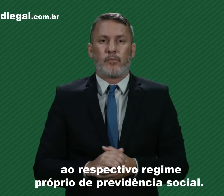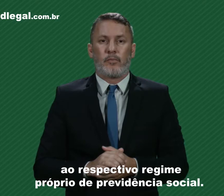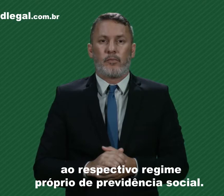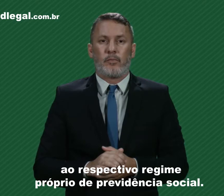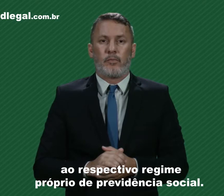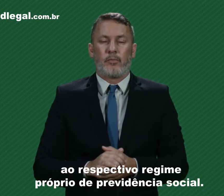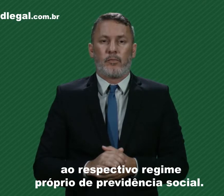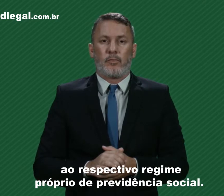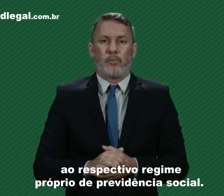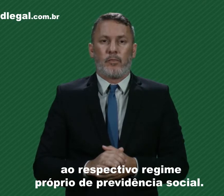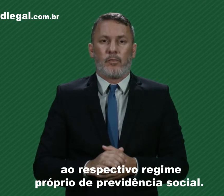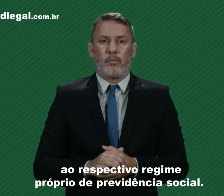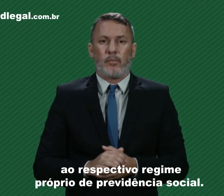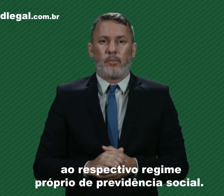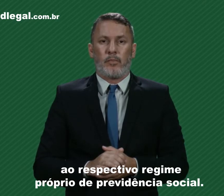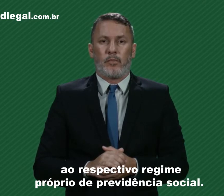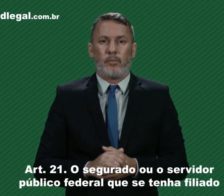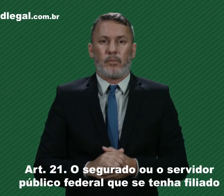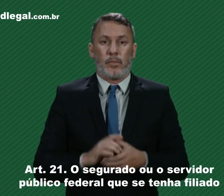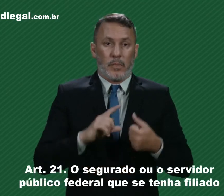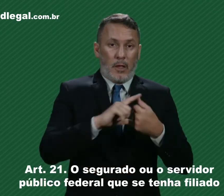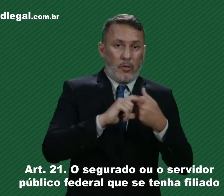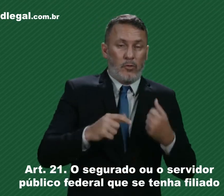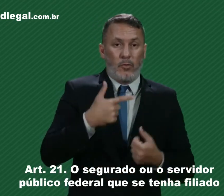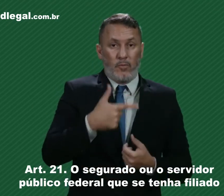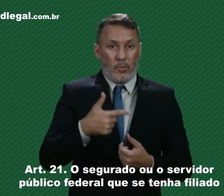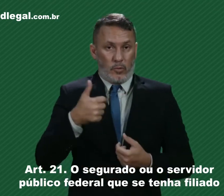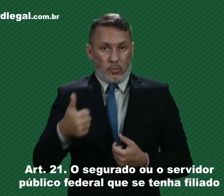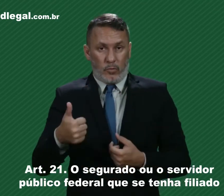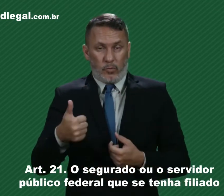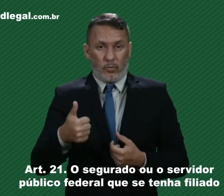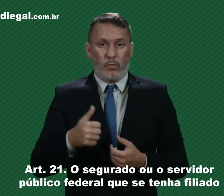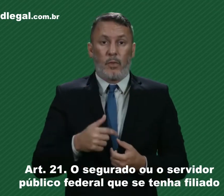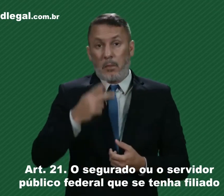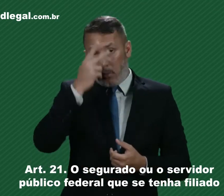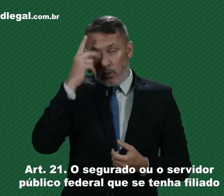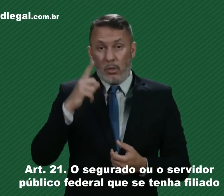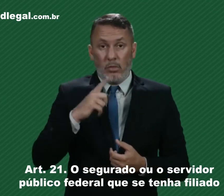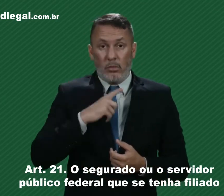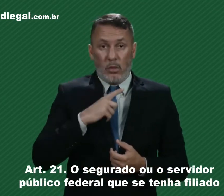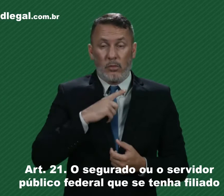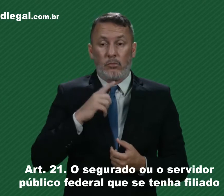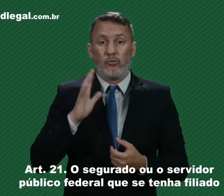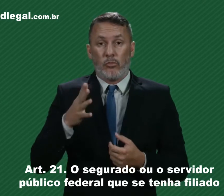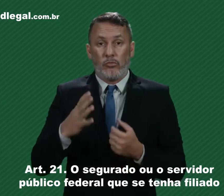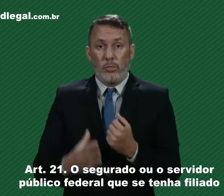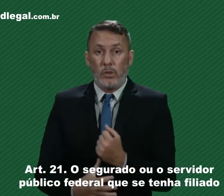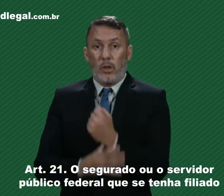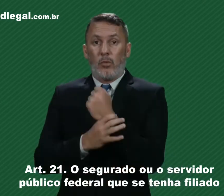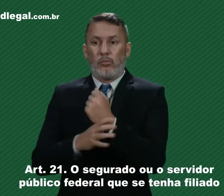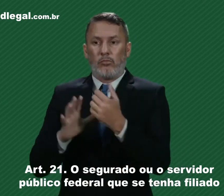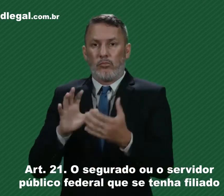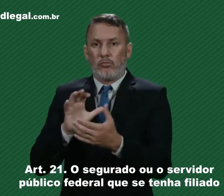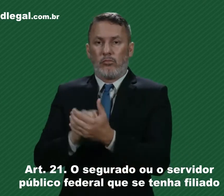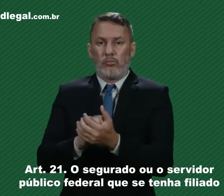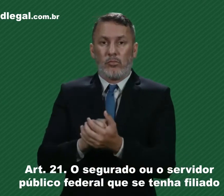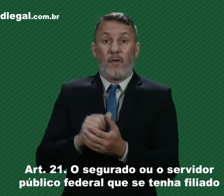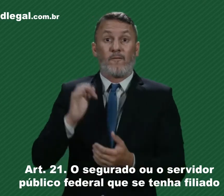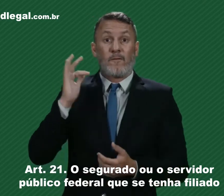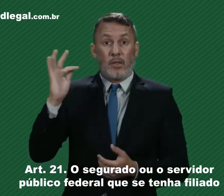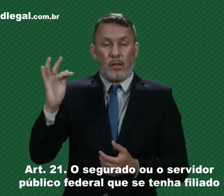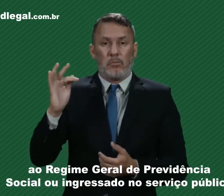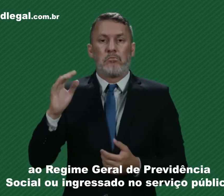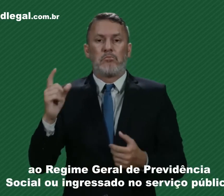regime próprio de previdência social. Artigo 21. O segurado ou o servidor público federal que se